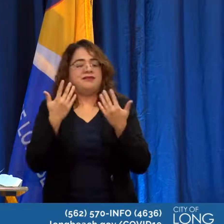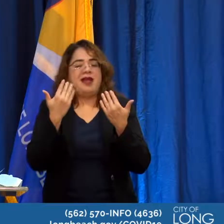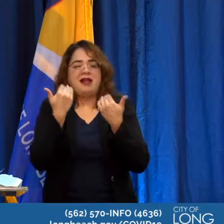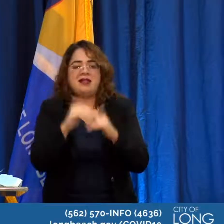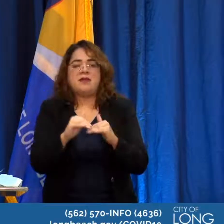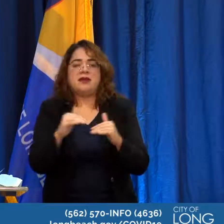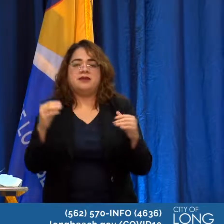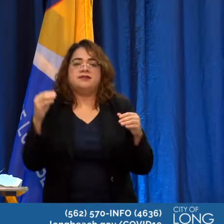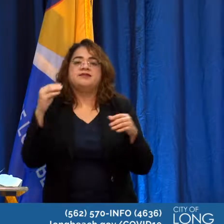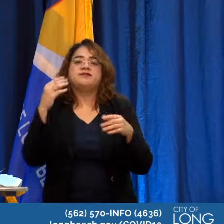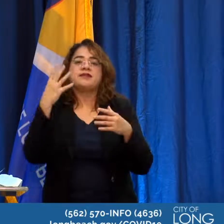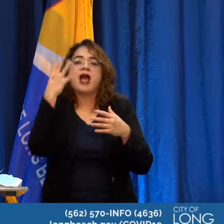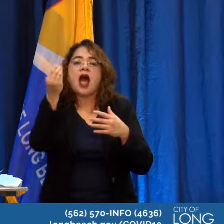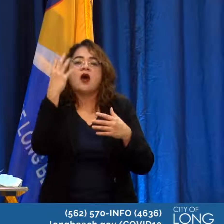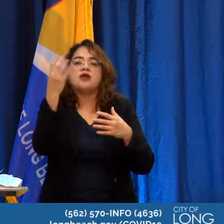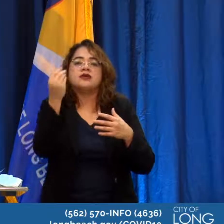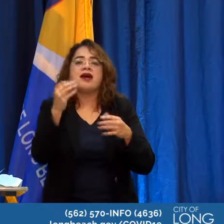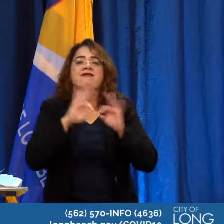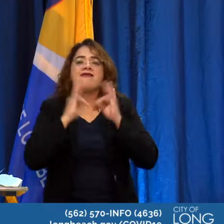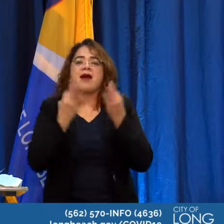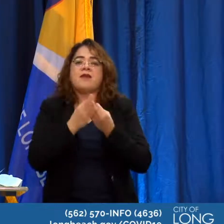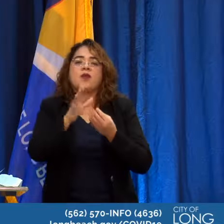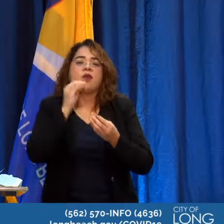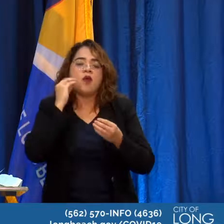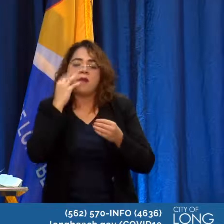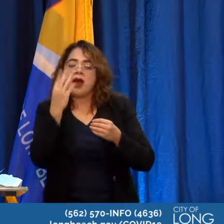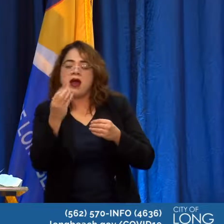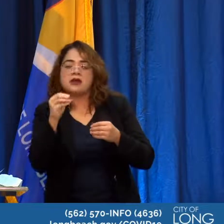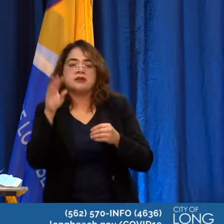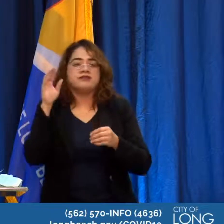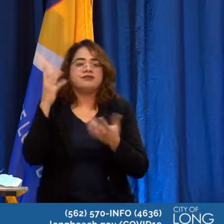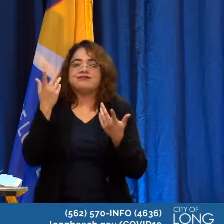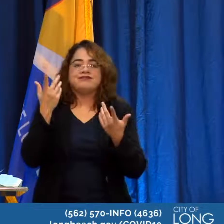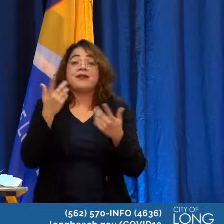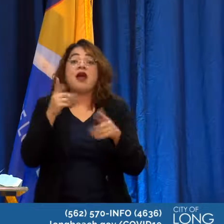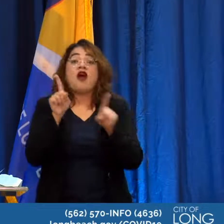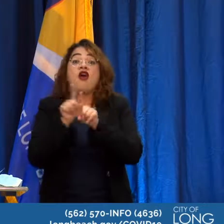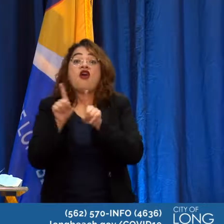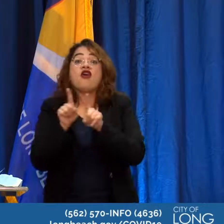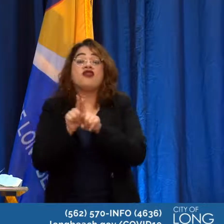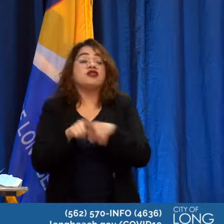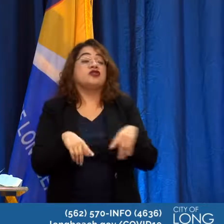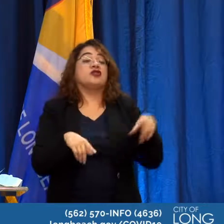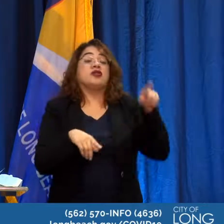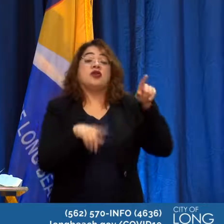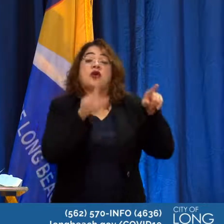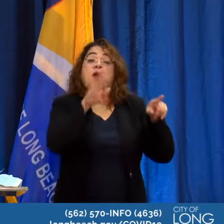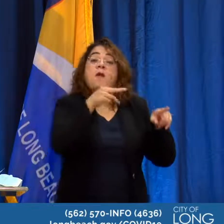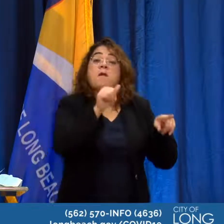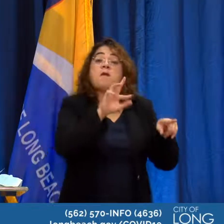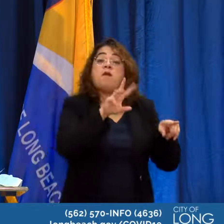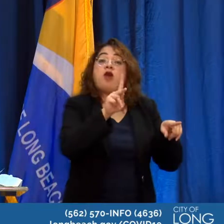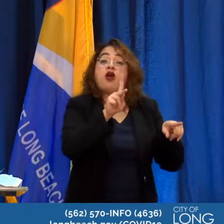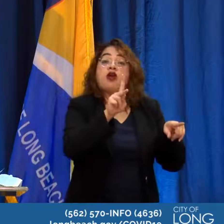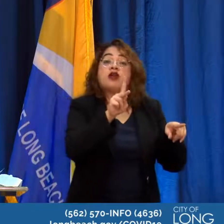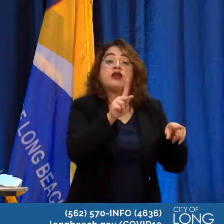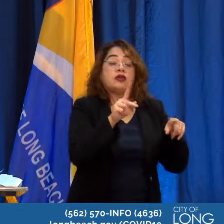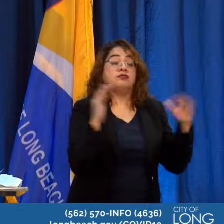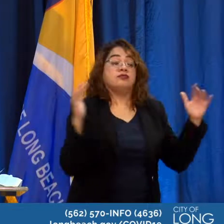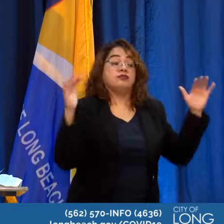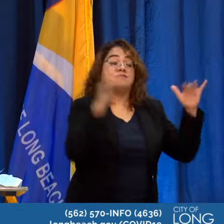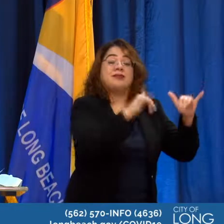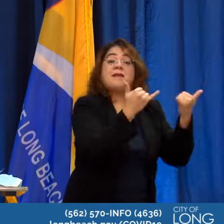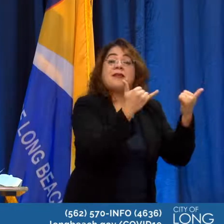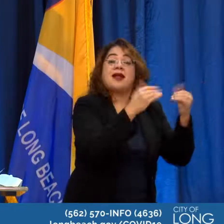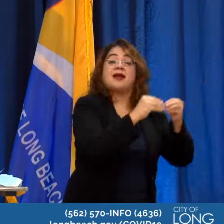a 2 hogares a la vez. Eso será en los parques cuando lleven a sus hijos, será 2 familias a